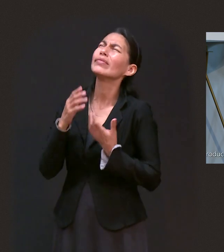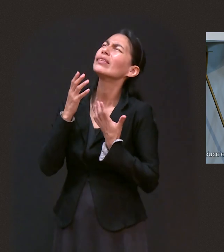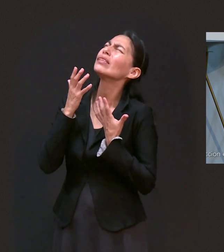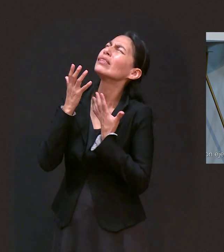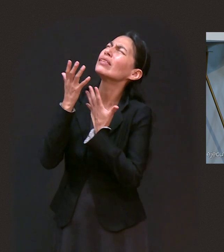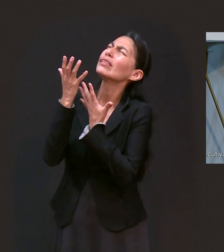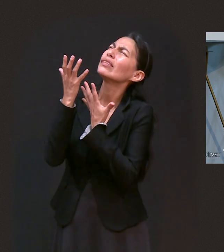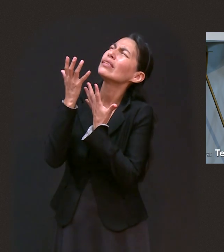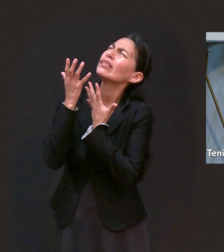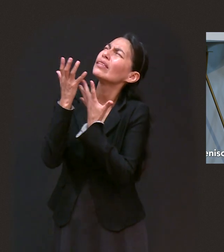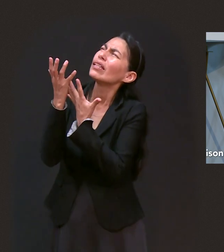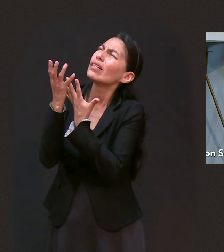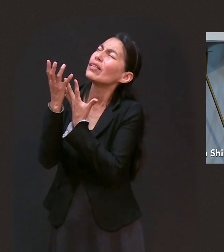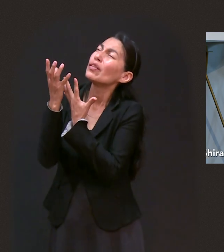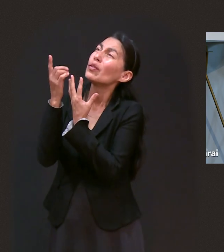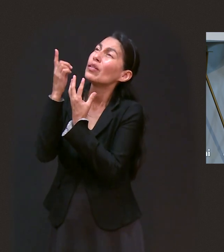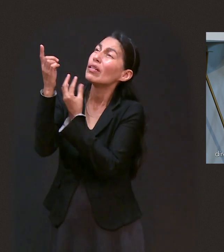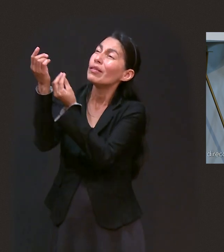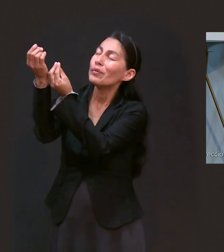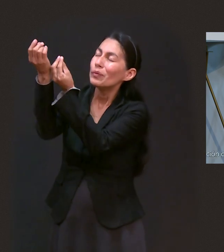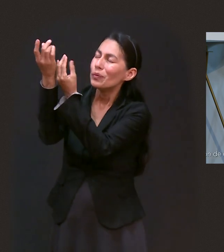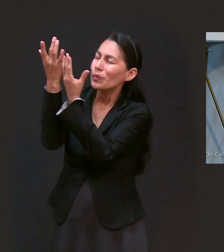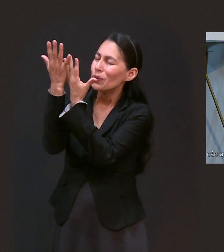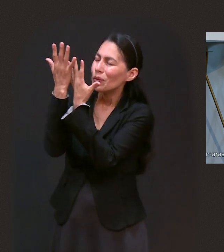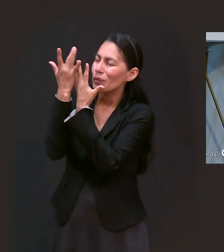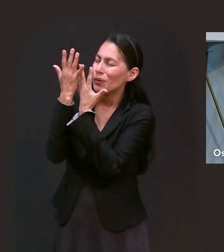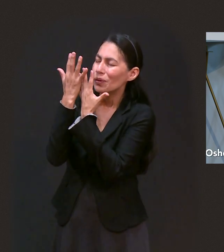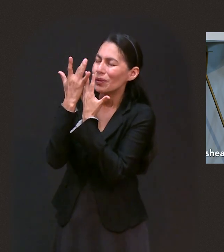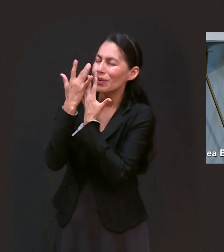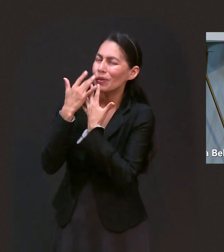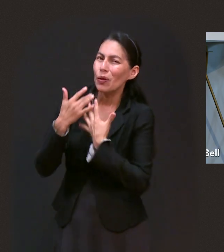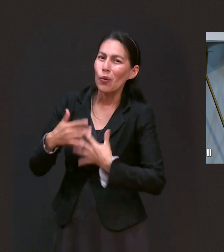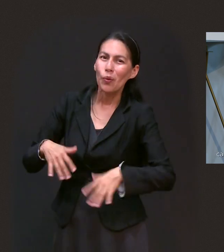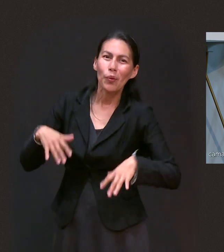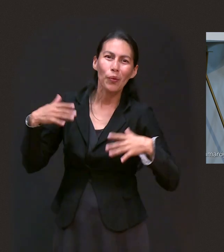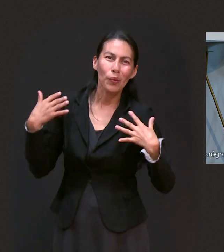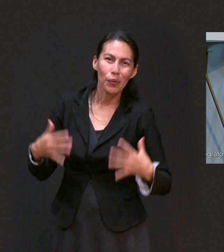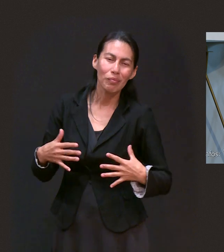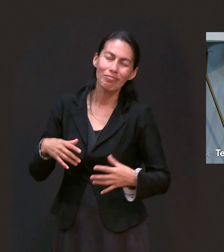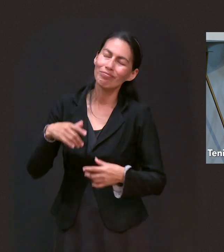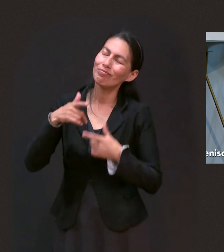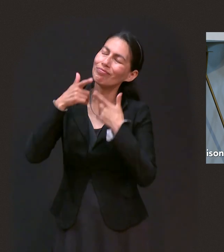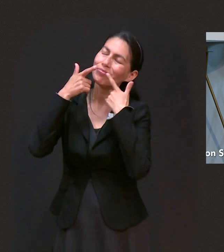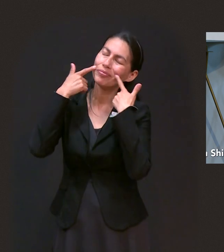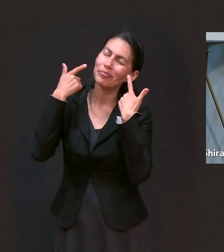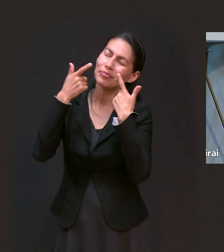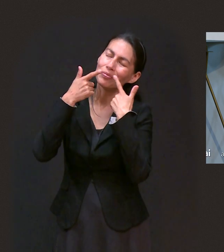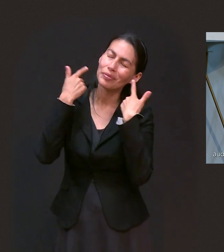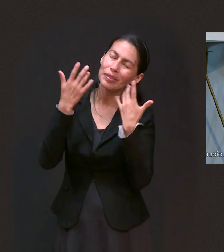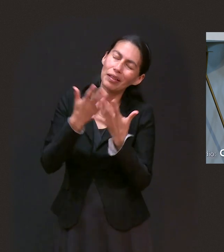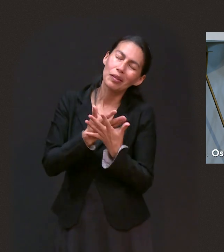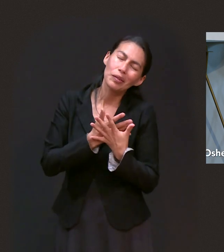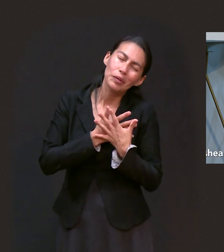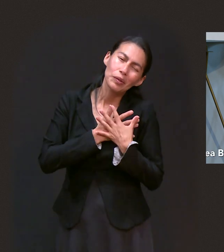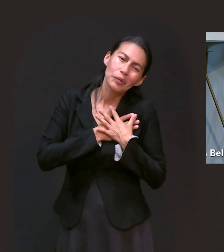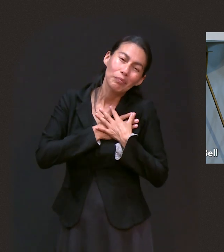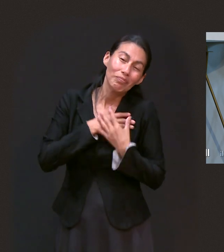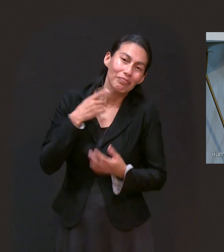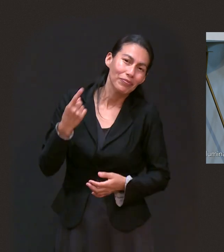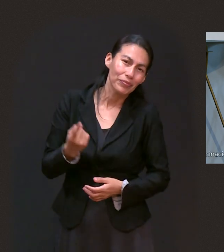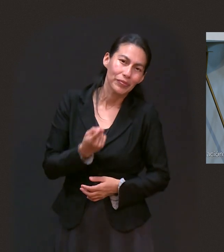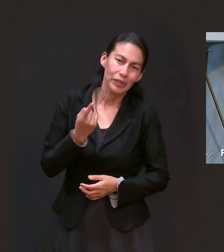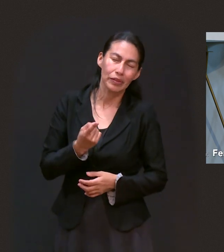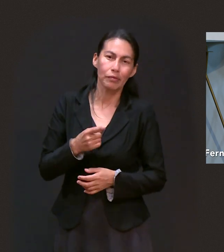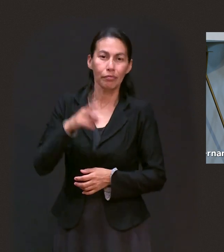reales deseosos de obtener lo que le estamos pidiendo por su gracia